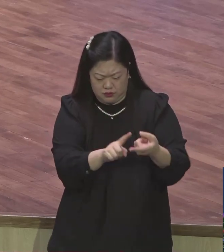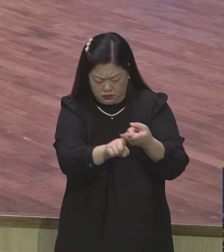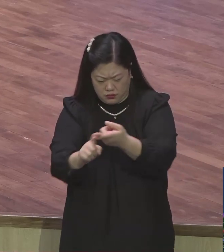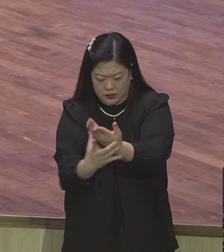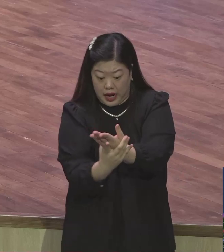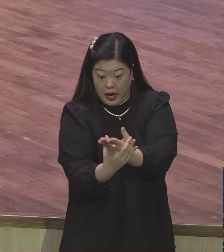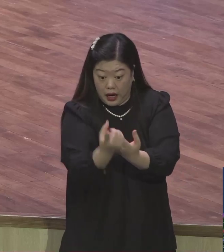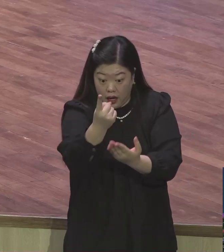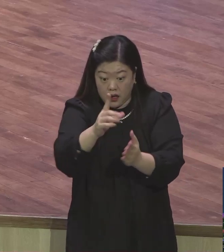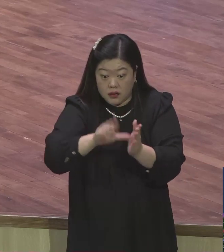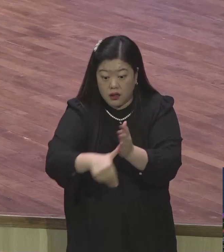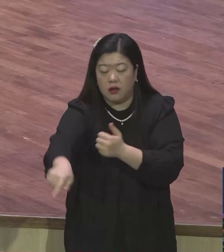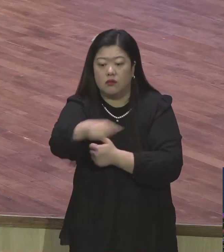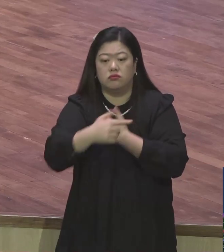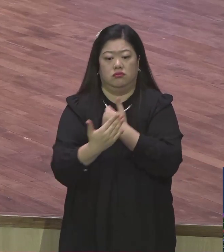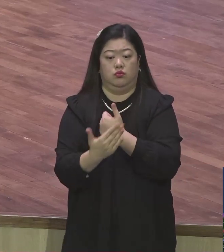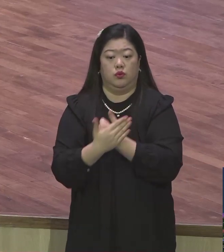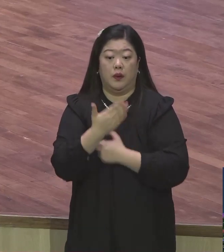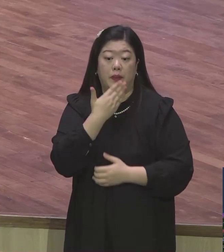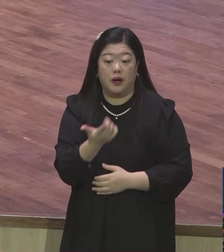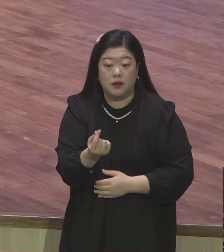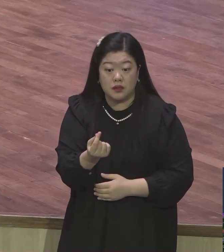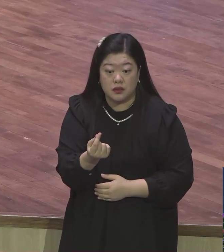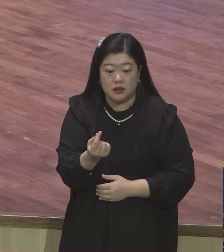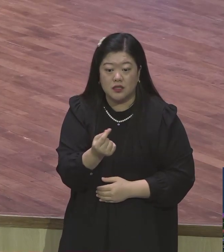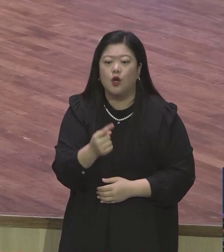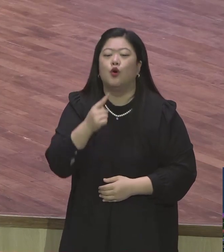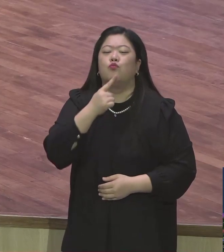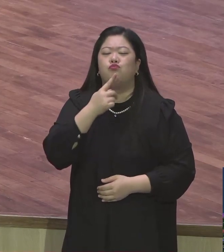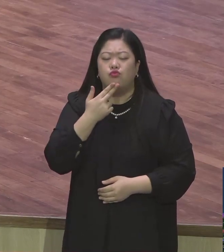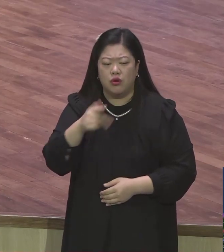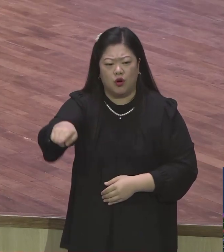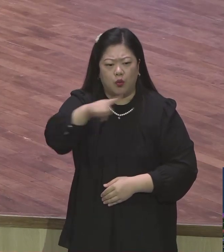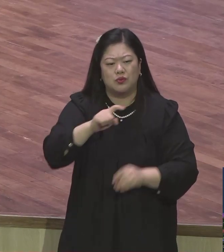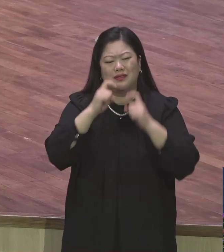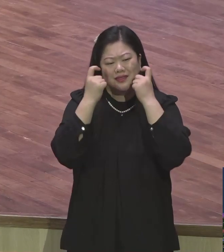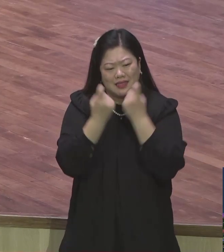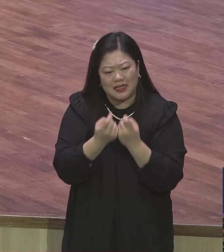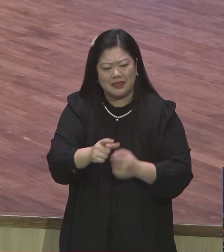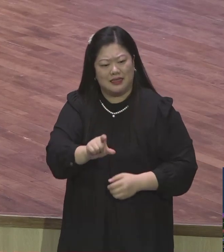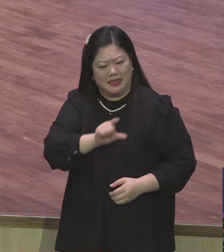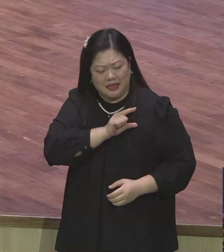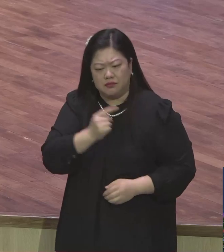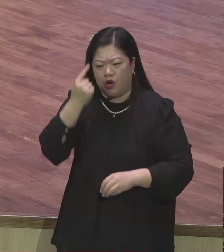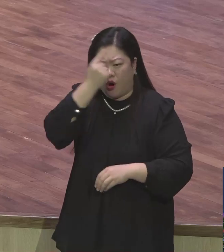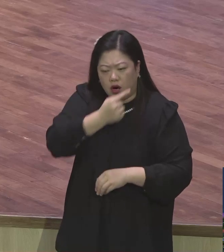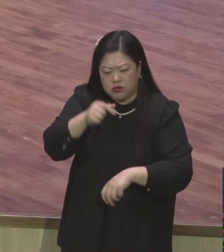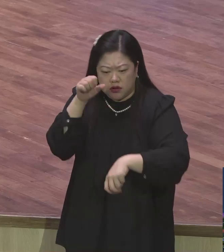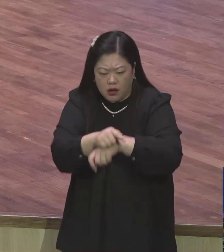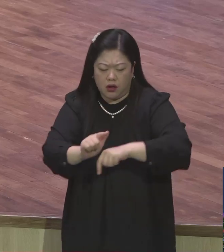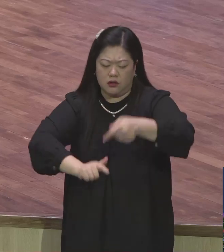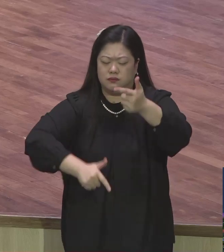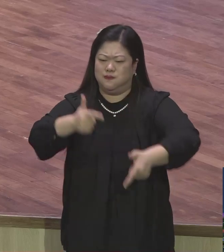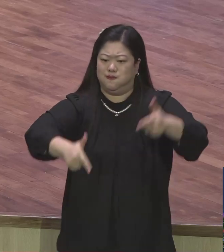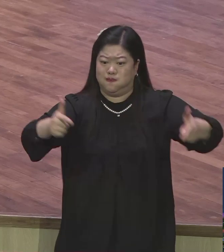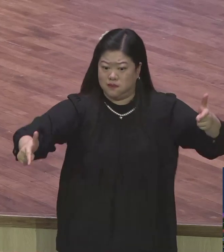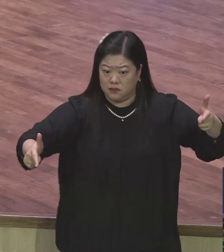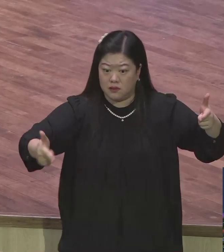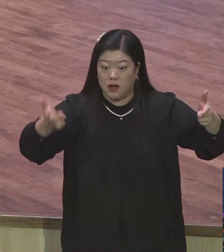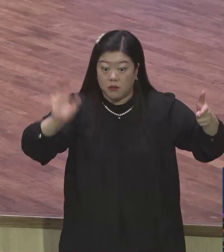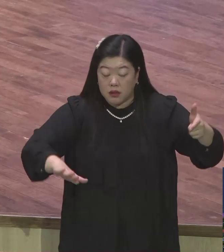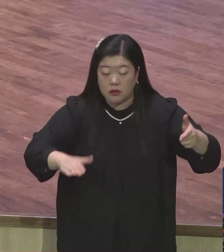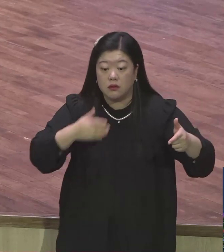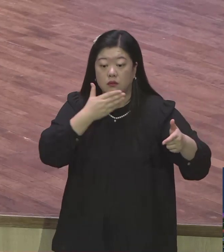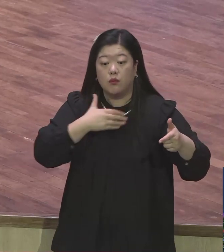마찬가지요. 각자 다 되지만 성령은 하나 되게 하신다. 각자 달란트를 따라서 그렇게 재능을 살려서 교회를